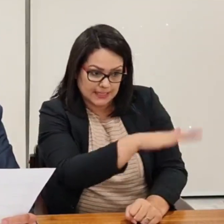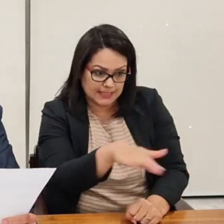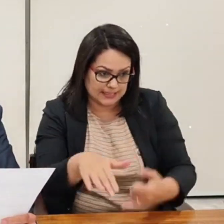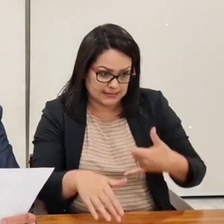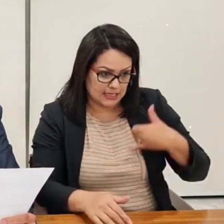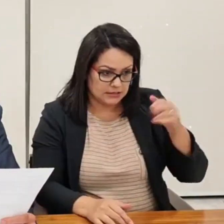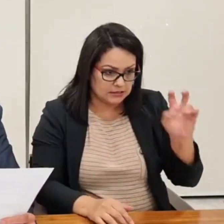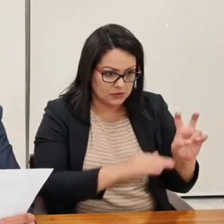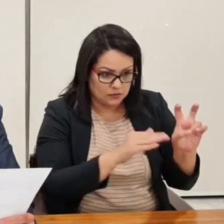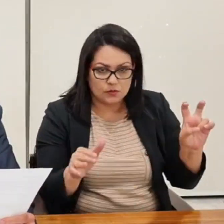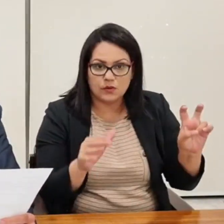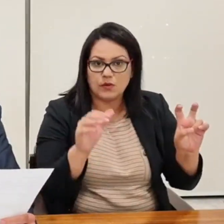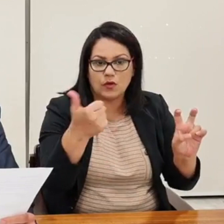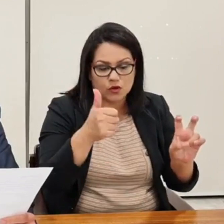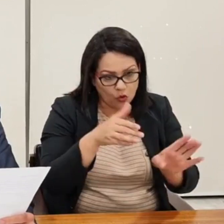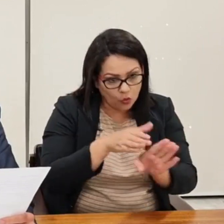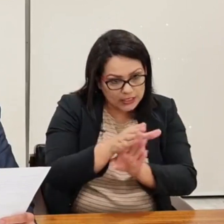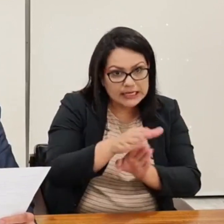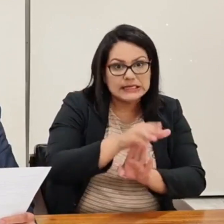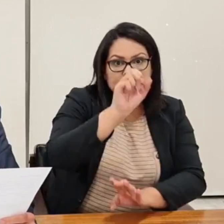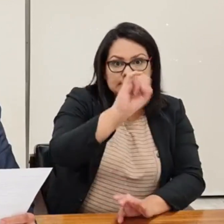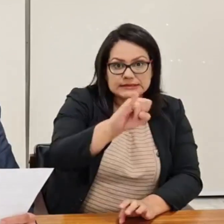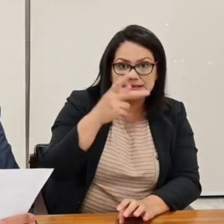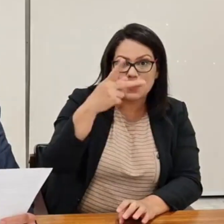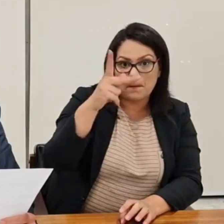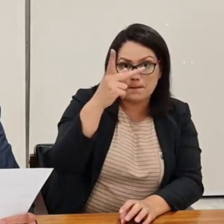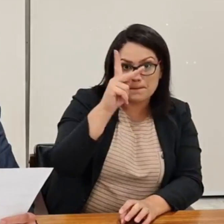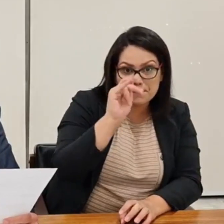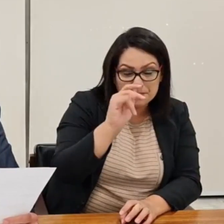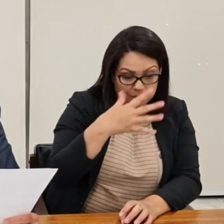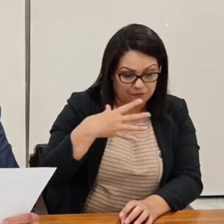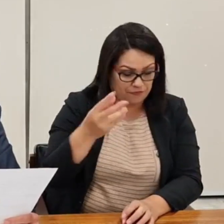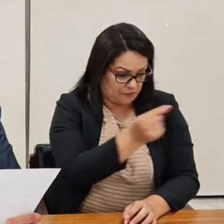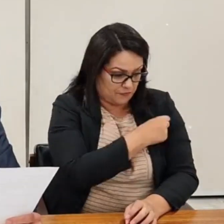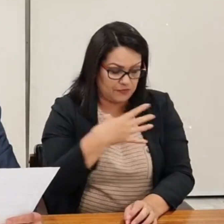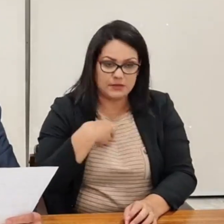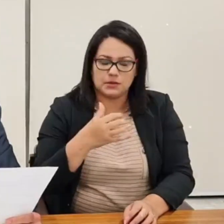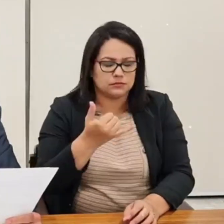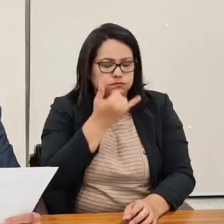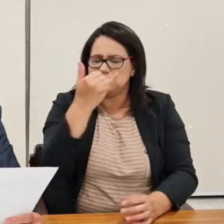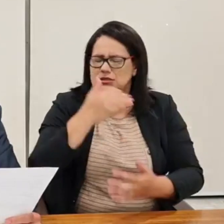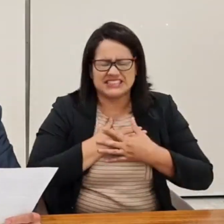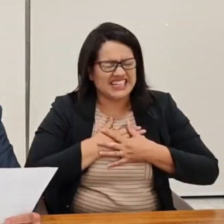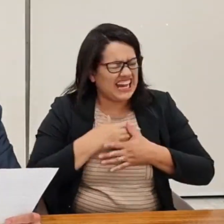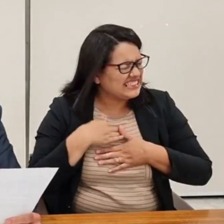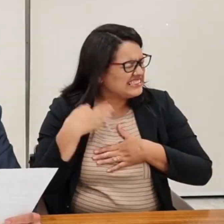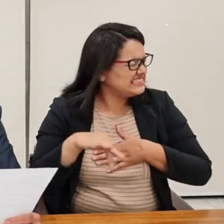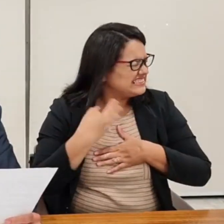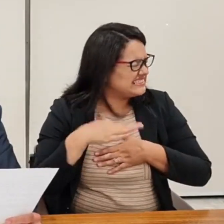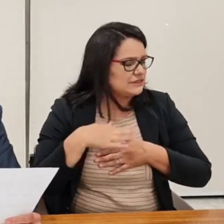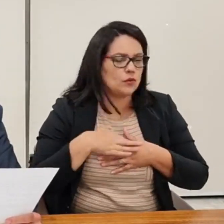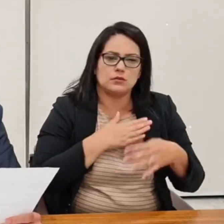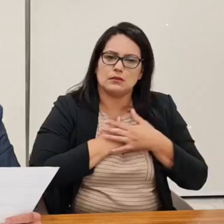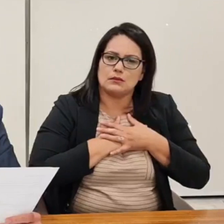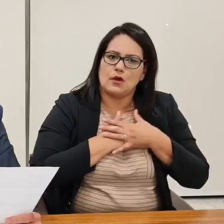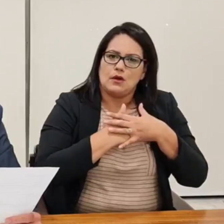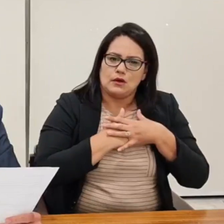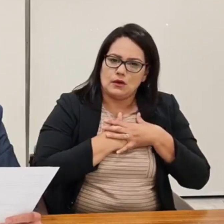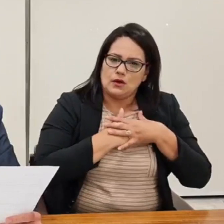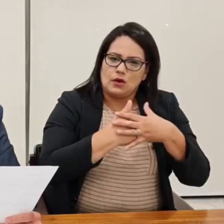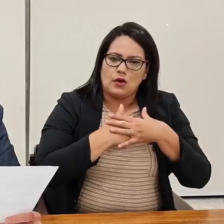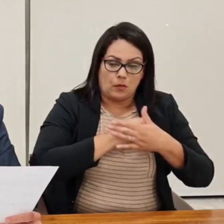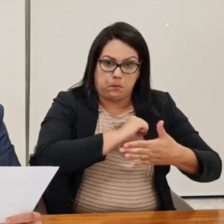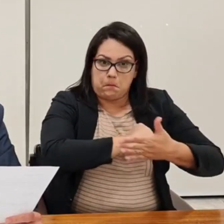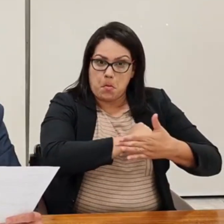Ela orienta aos pais cujos filhos apresentem dores repentinas no peito, falta